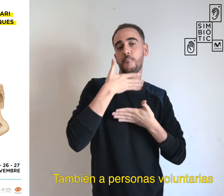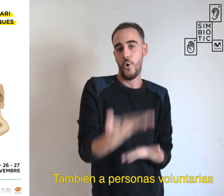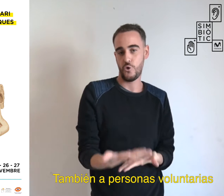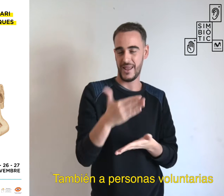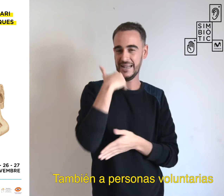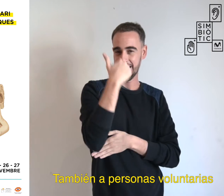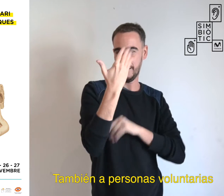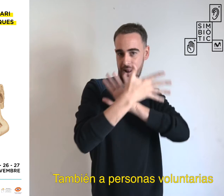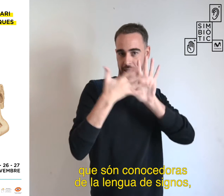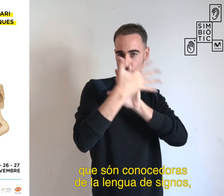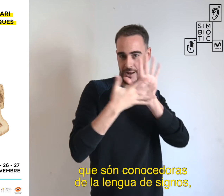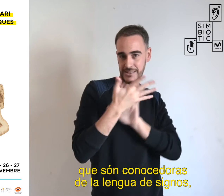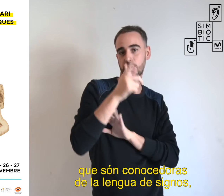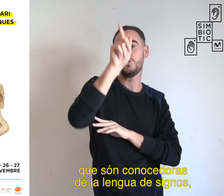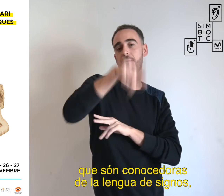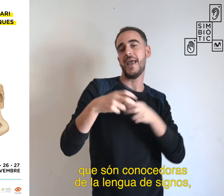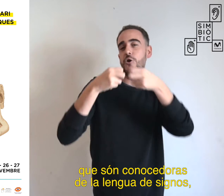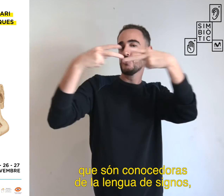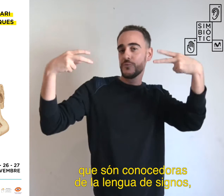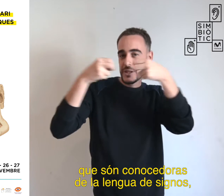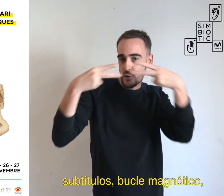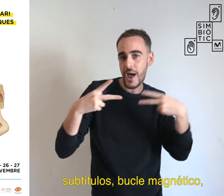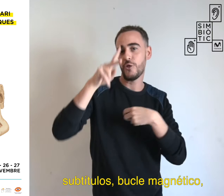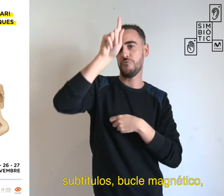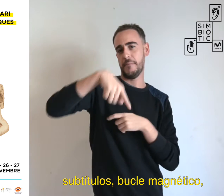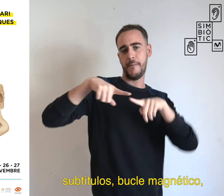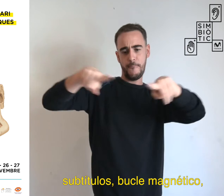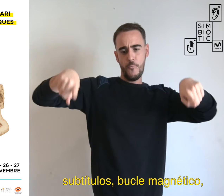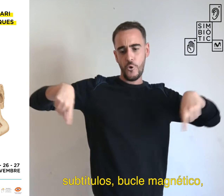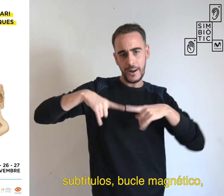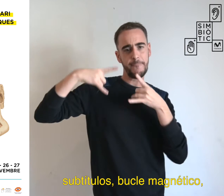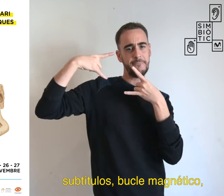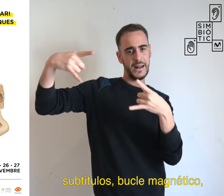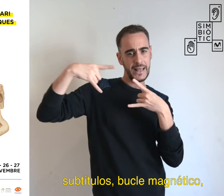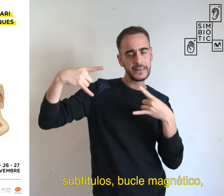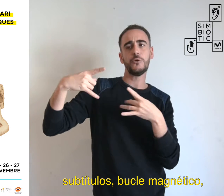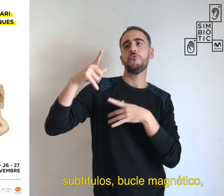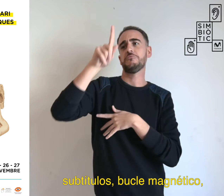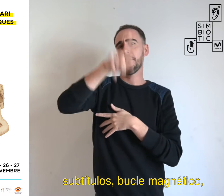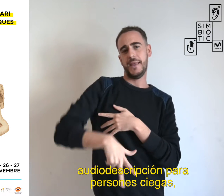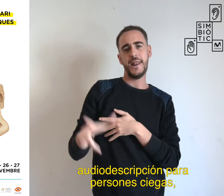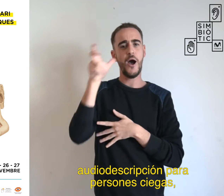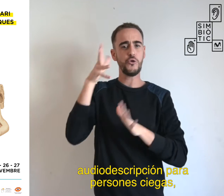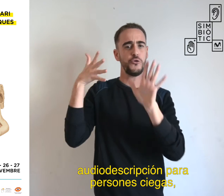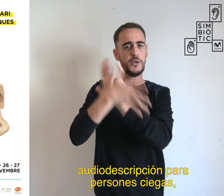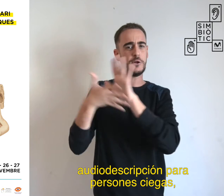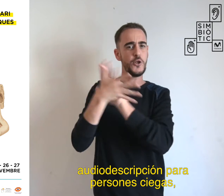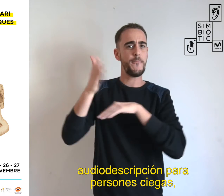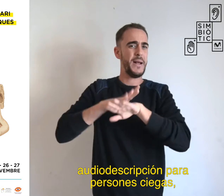personas voluntarias que son conocedoras de la lengua de signos, subtítulos, bucle magnético, audiodescripción para